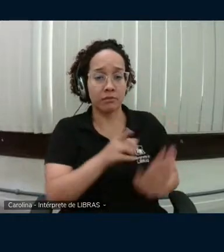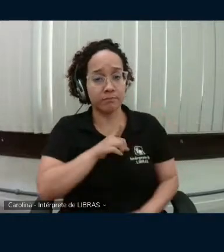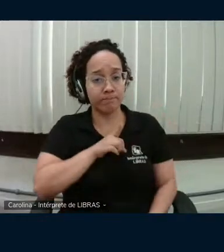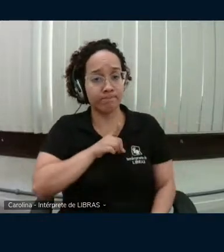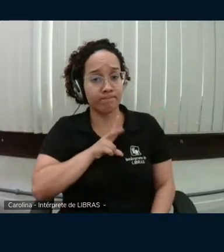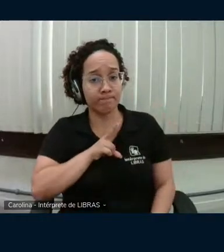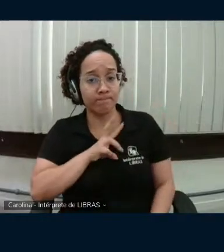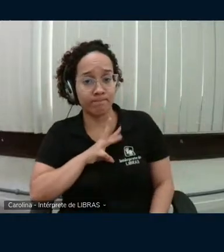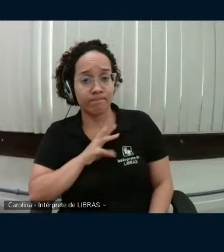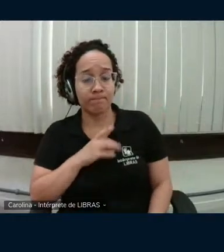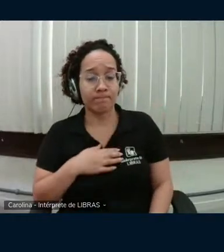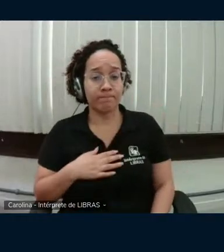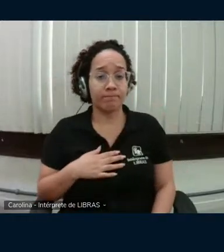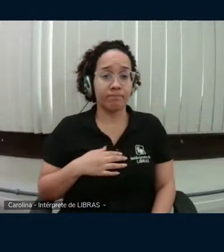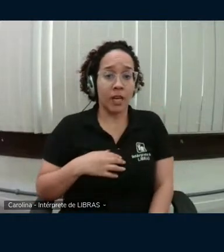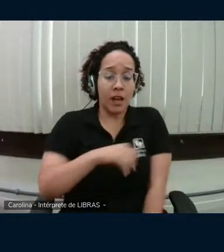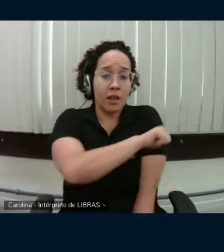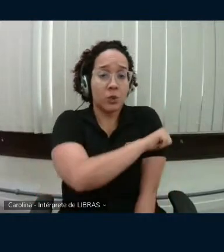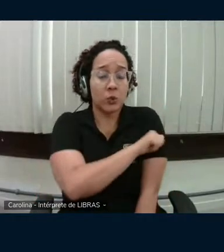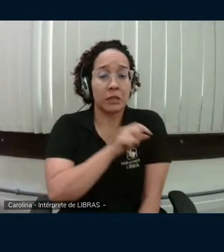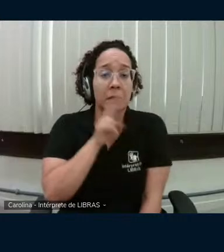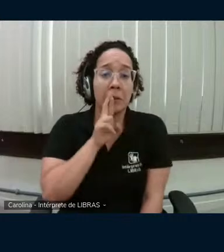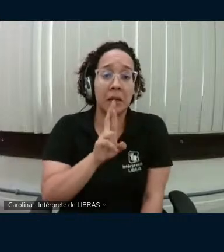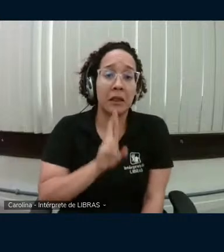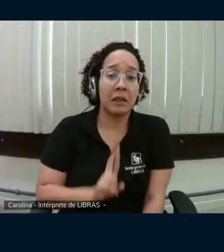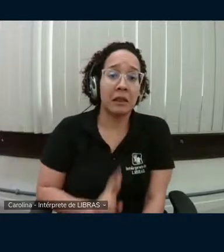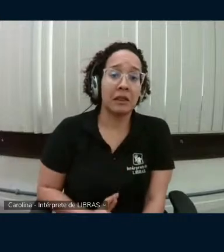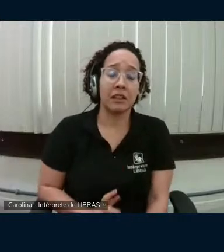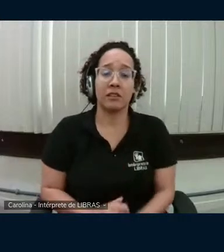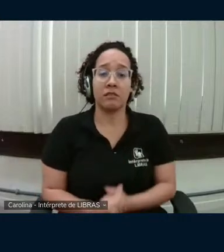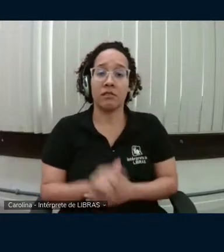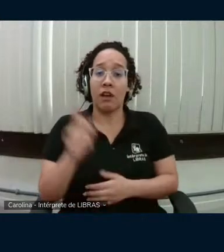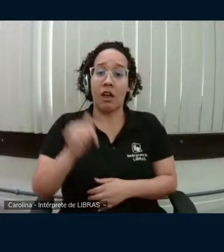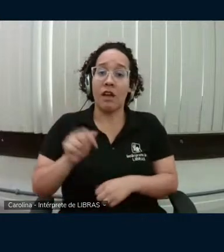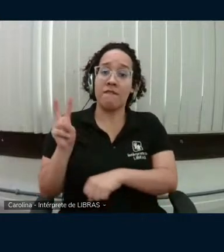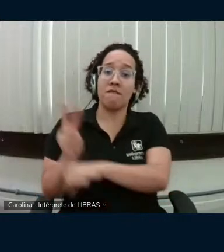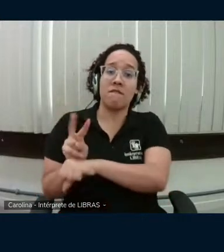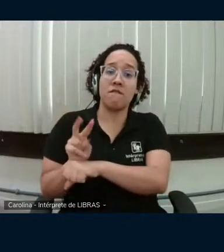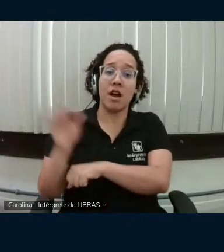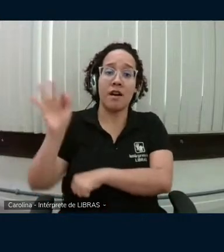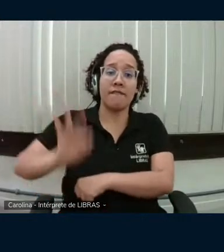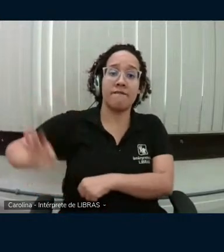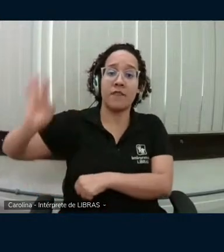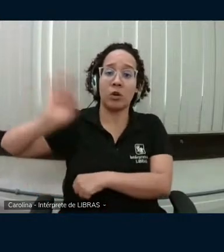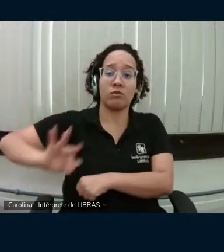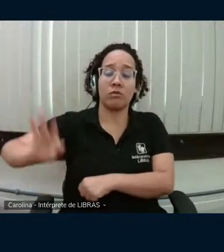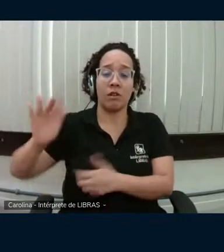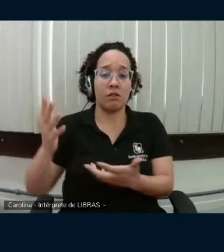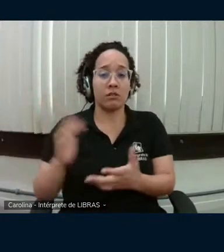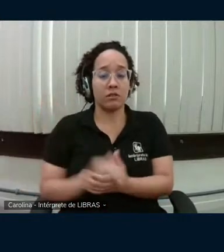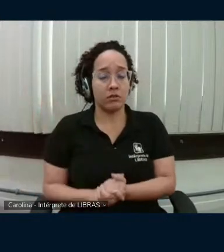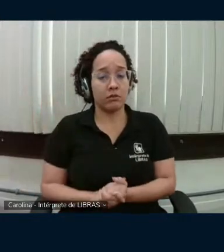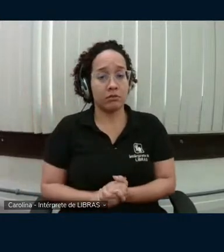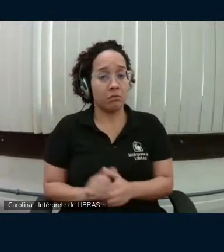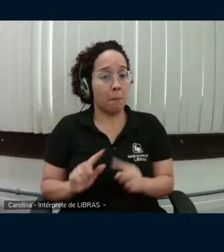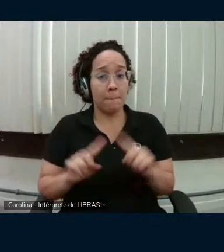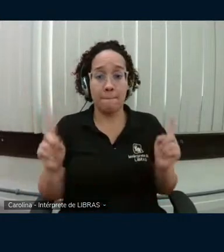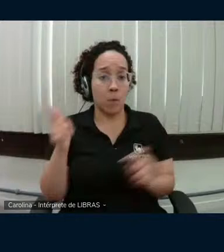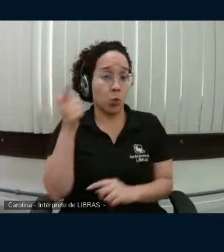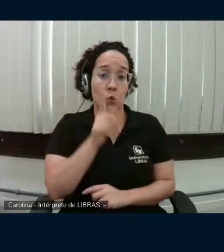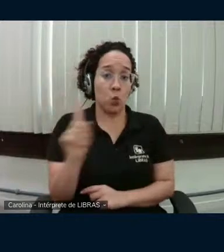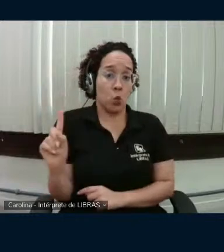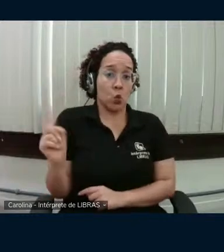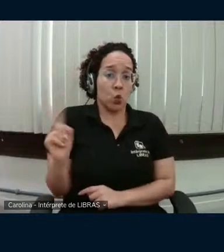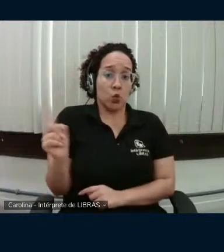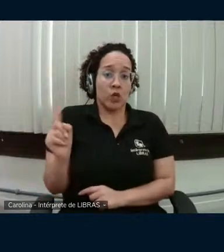estudantes, quando respondem o que eles pensam no futuro, passam pela vaga na faculdade, que lhe vai ser negada,